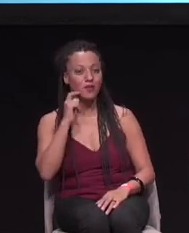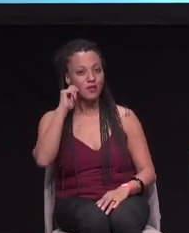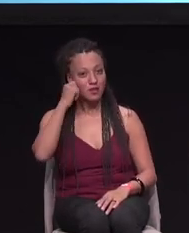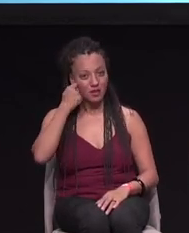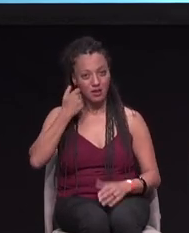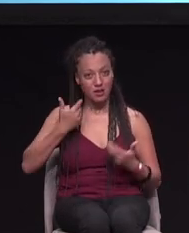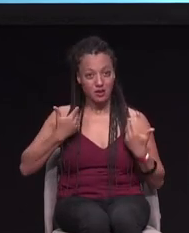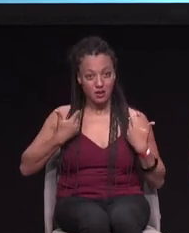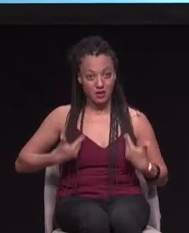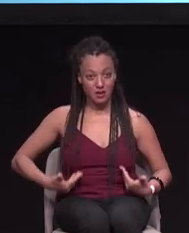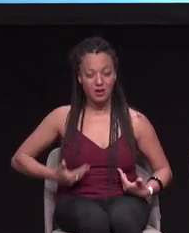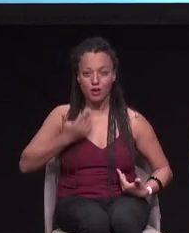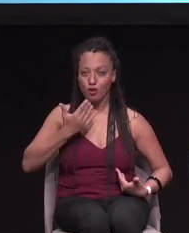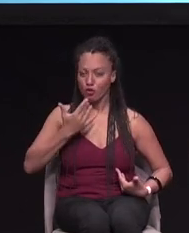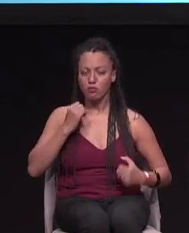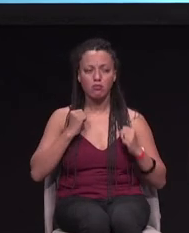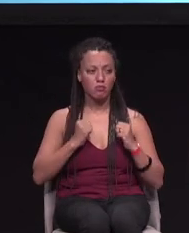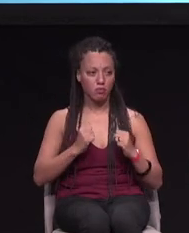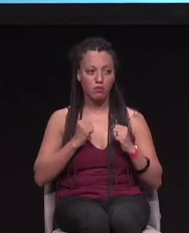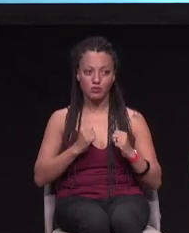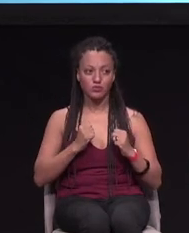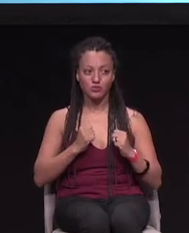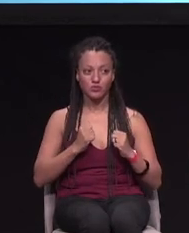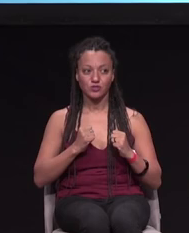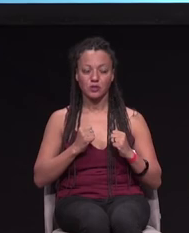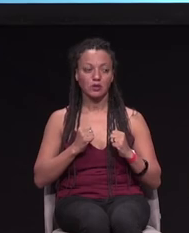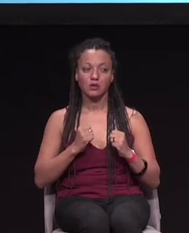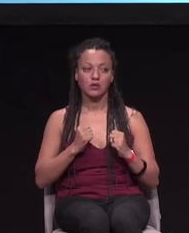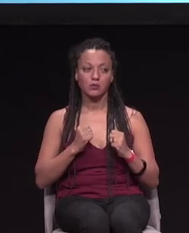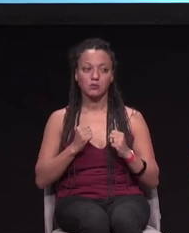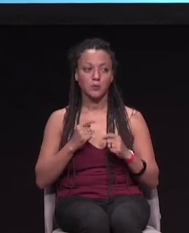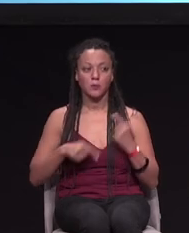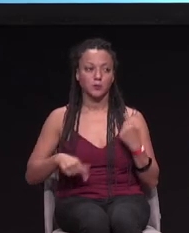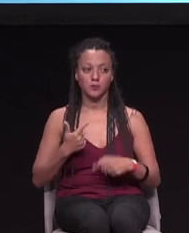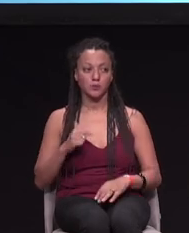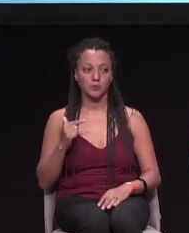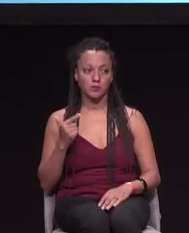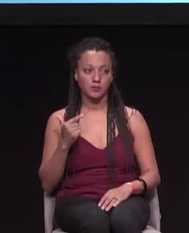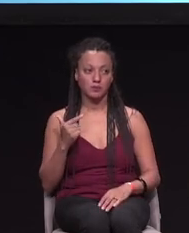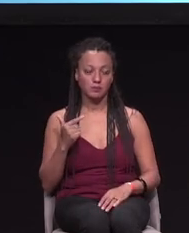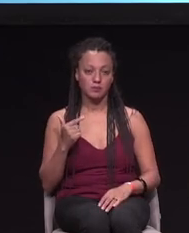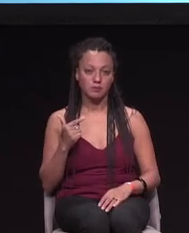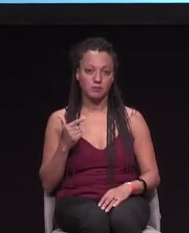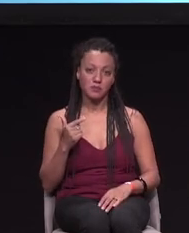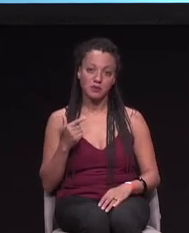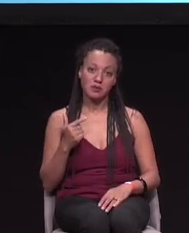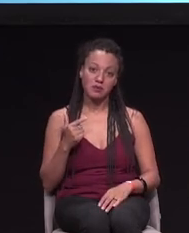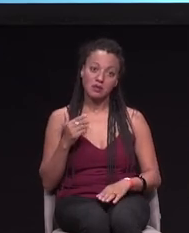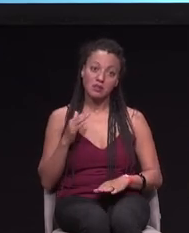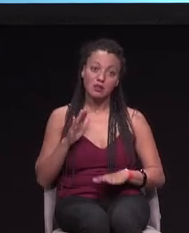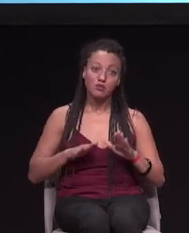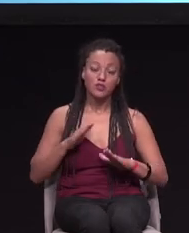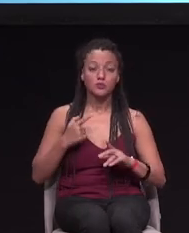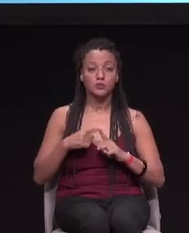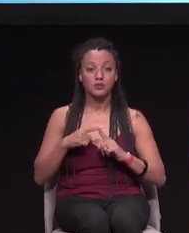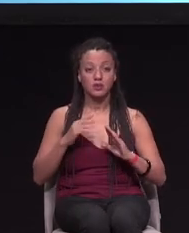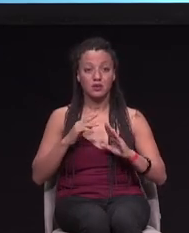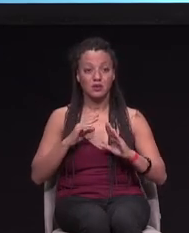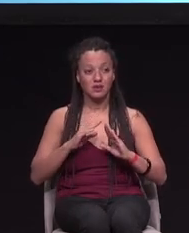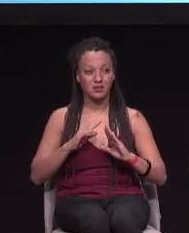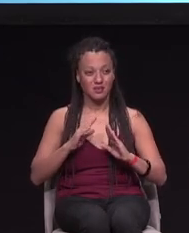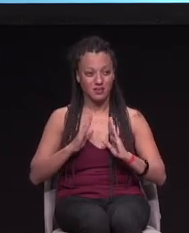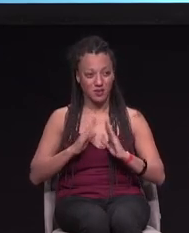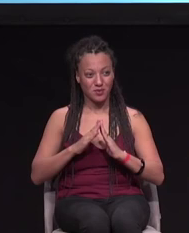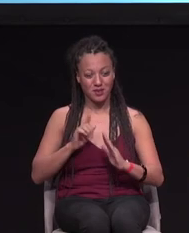ele é ele não é um eu o dentro dentro da casa né talvez por ser um quinto revitalizado eu acho que